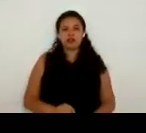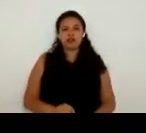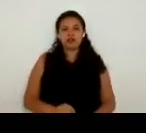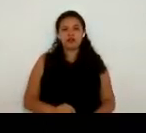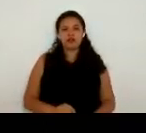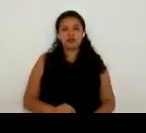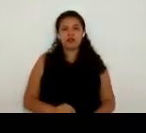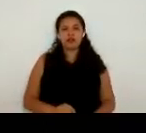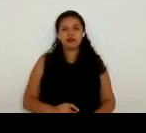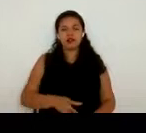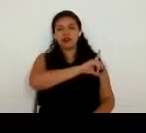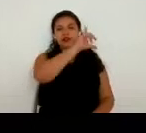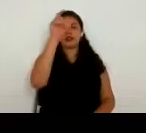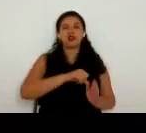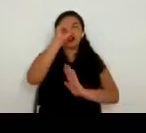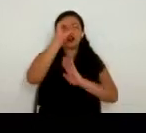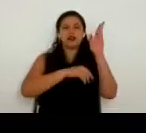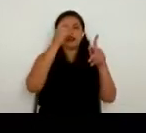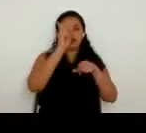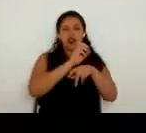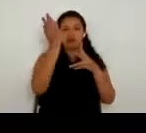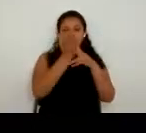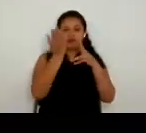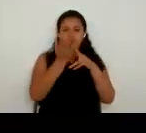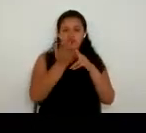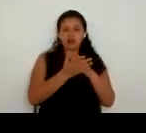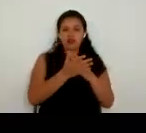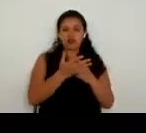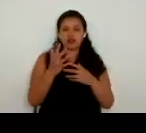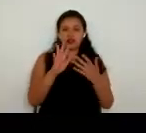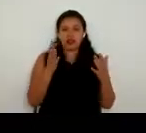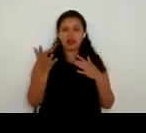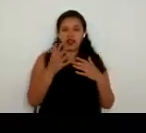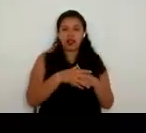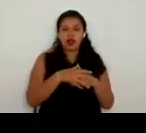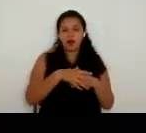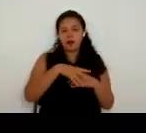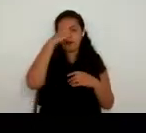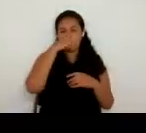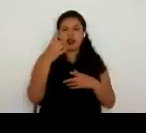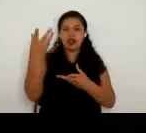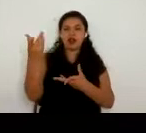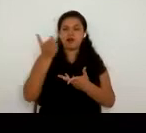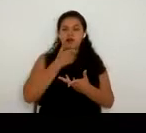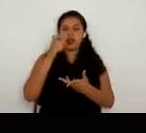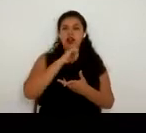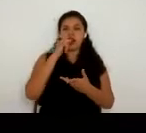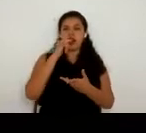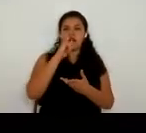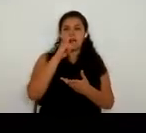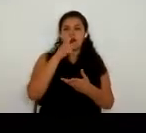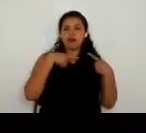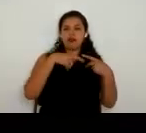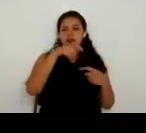del mes lo cual nos da un indicador del monto del ingreso per cápita es decir que el ingreso por persona